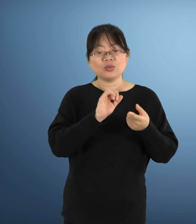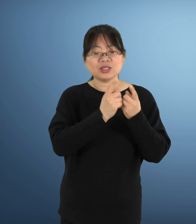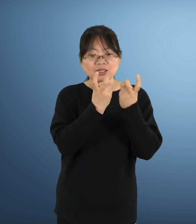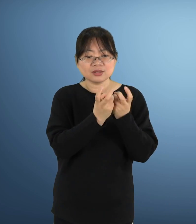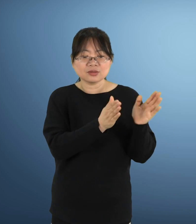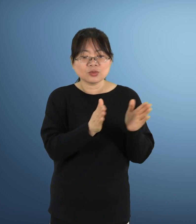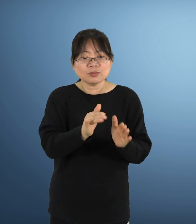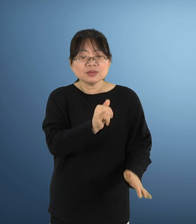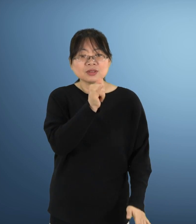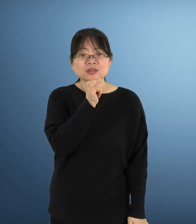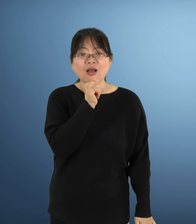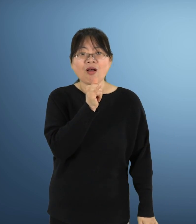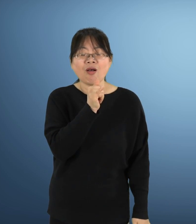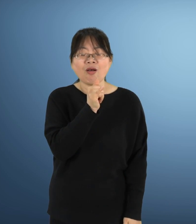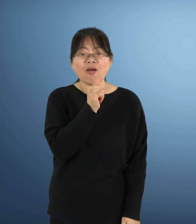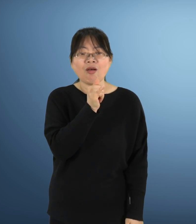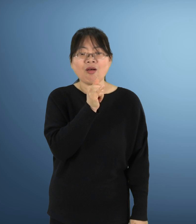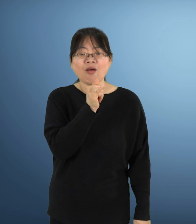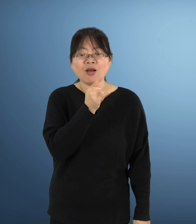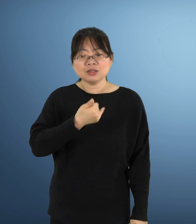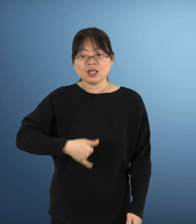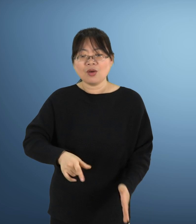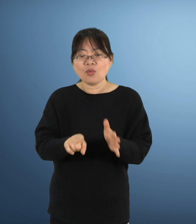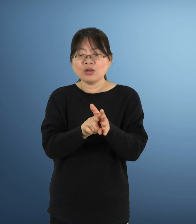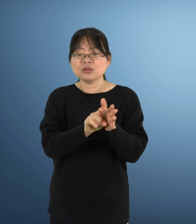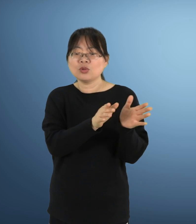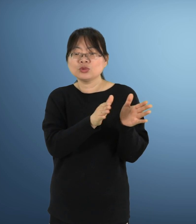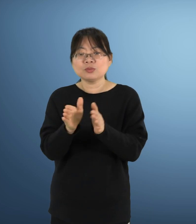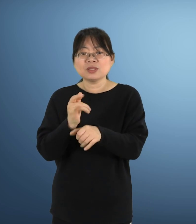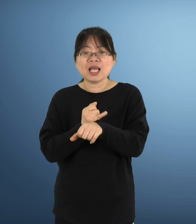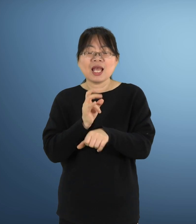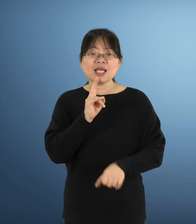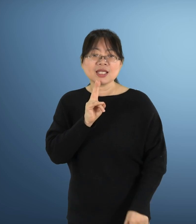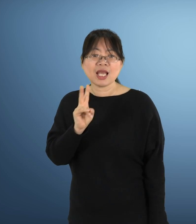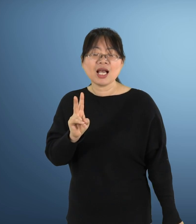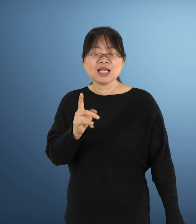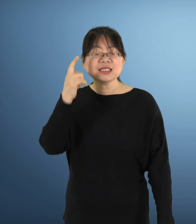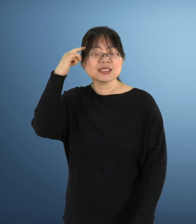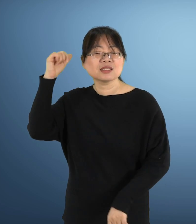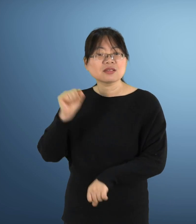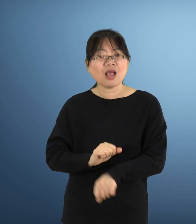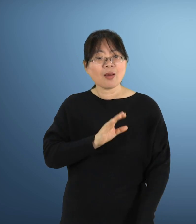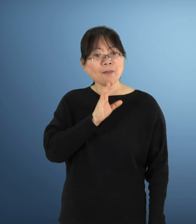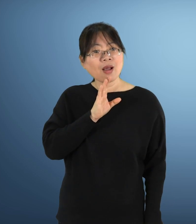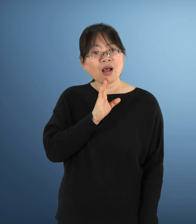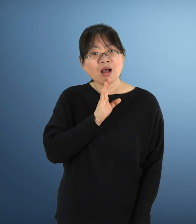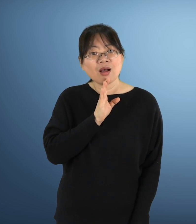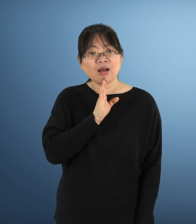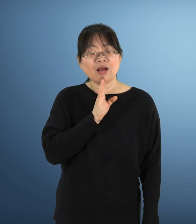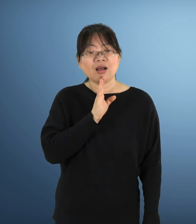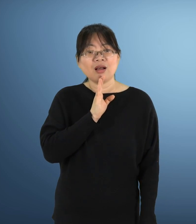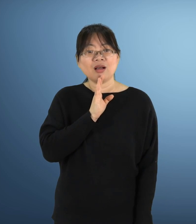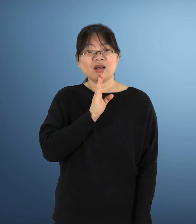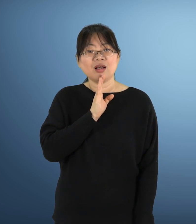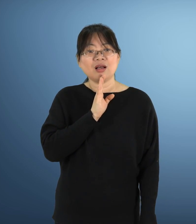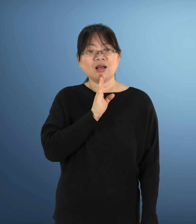하고 또 자녀들을 위해서도 준비를 해야 지혜로운 일이 아닌가.